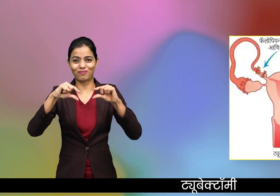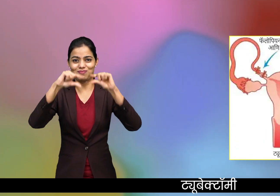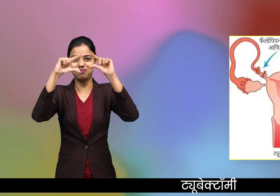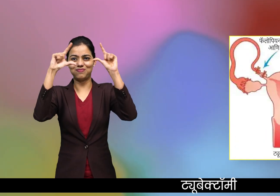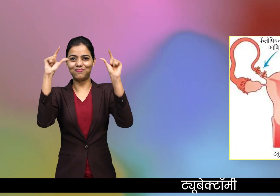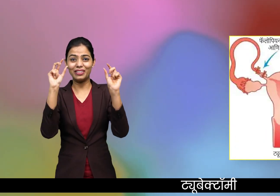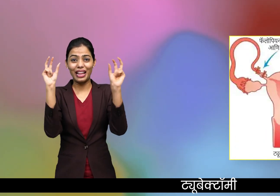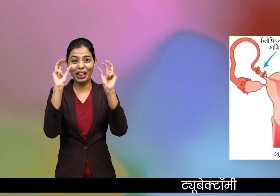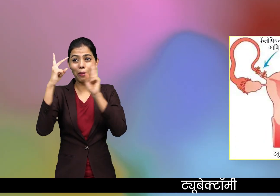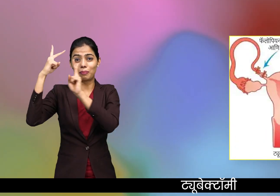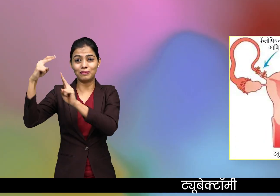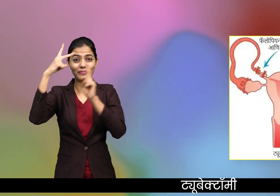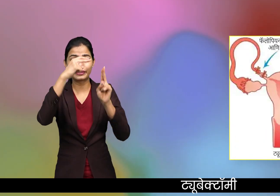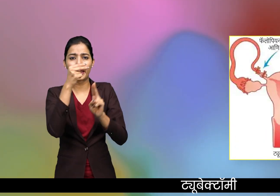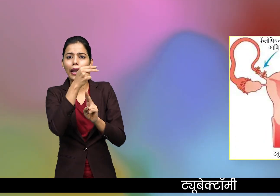ट्युबेक्टोमी.